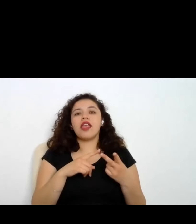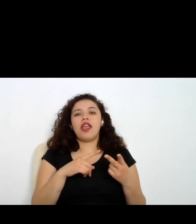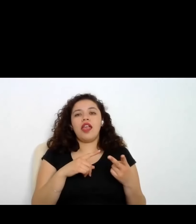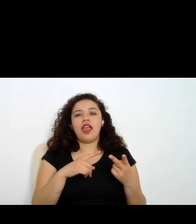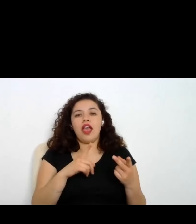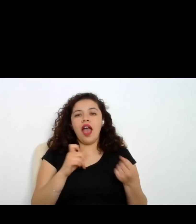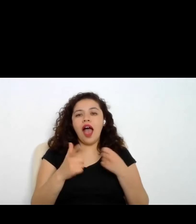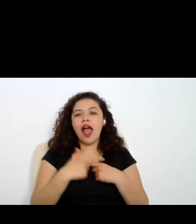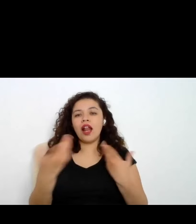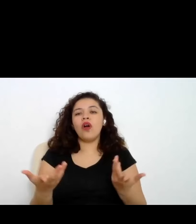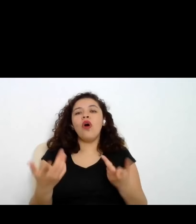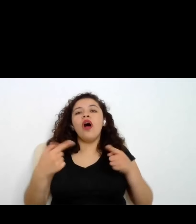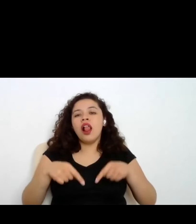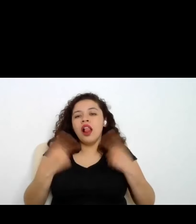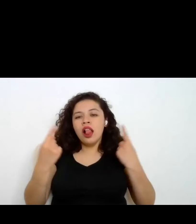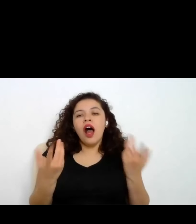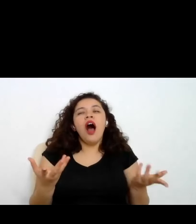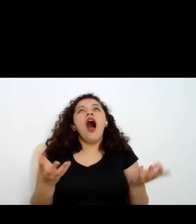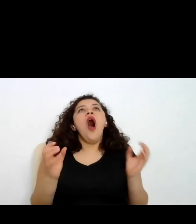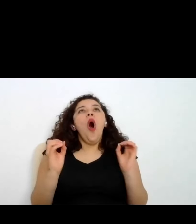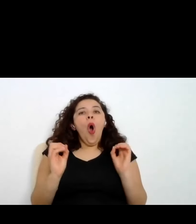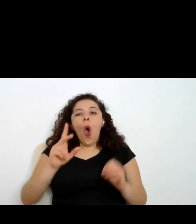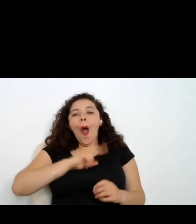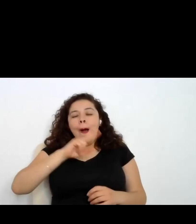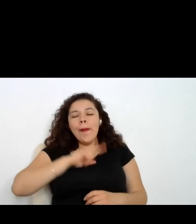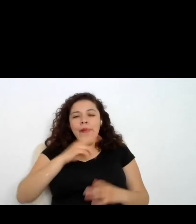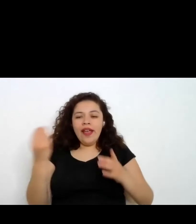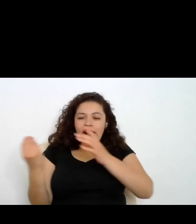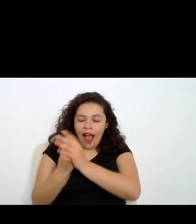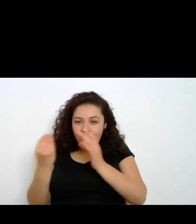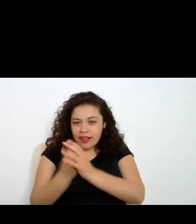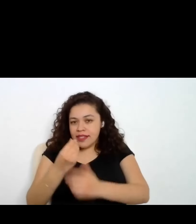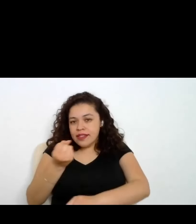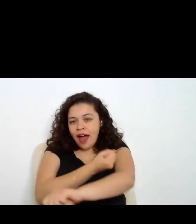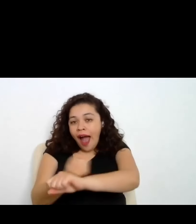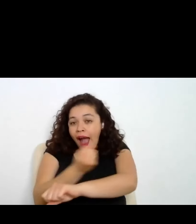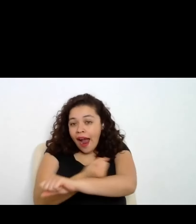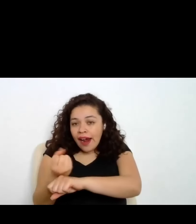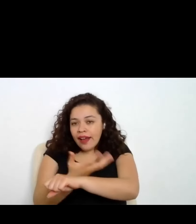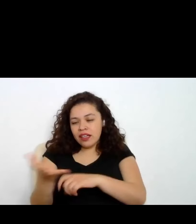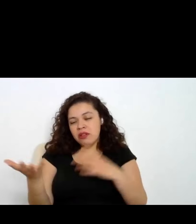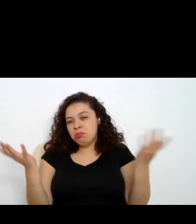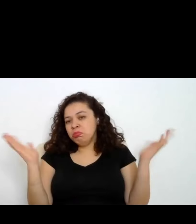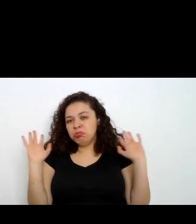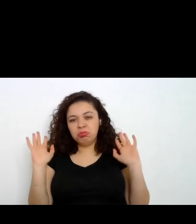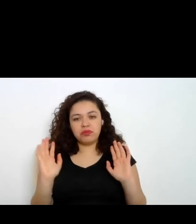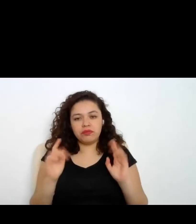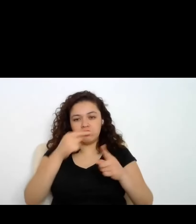alguna alergia, si mi tipo de sangre, no sé, en fin, todos